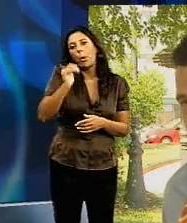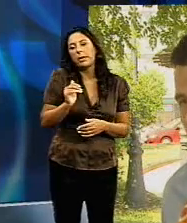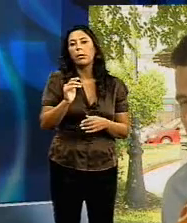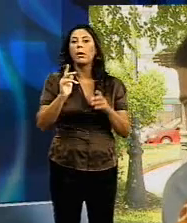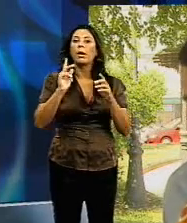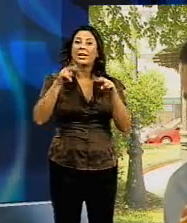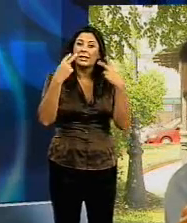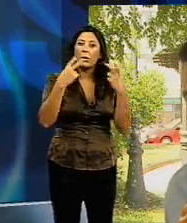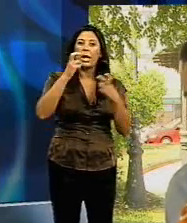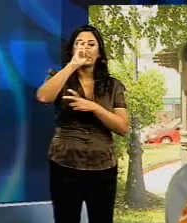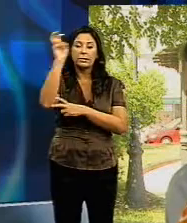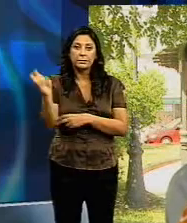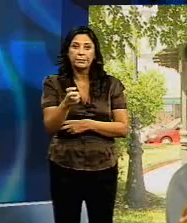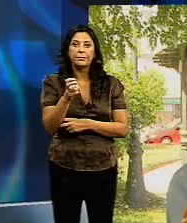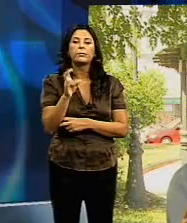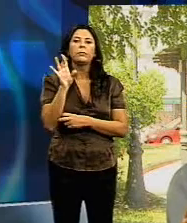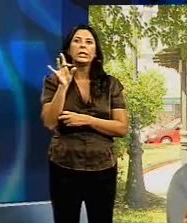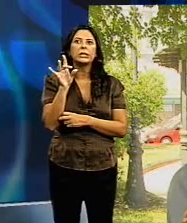sí se está viendo